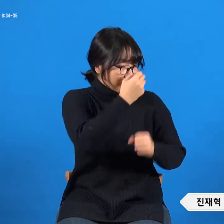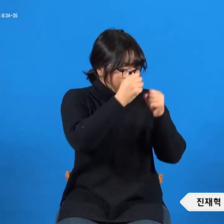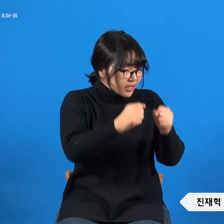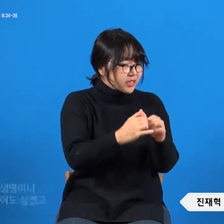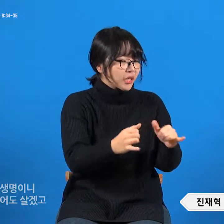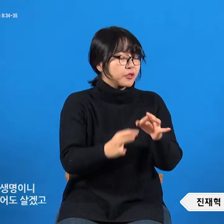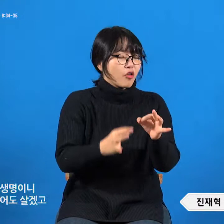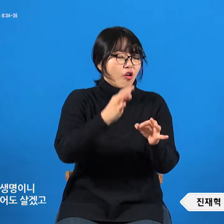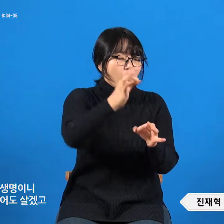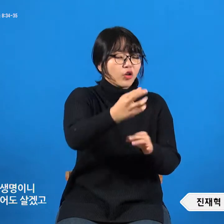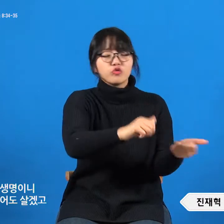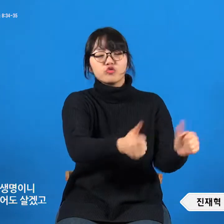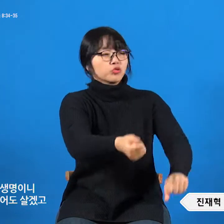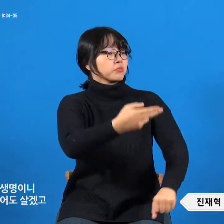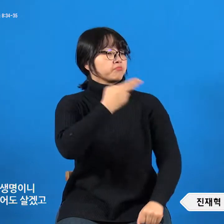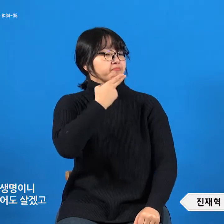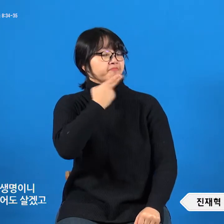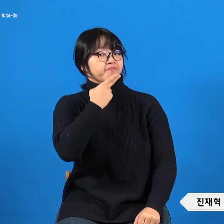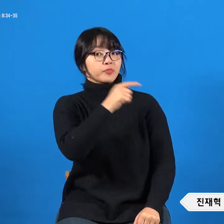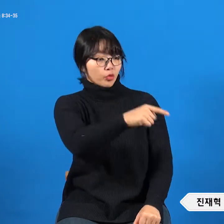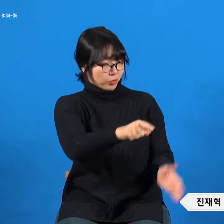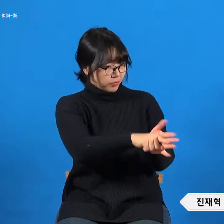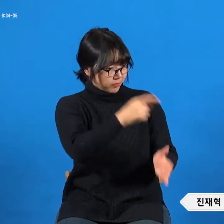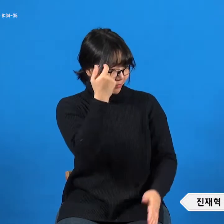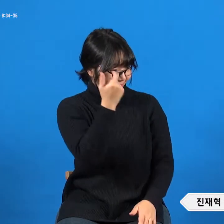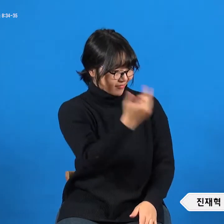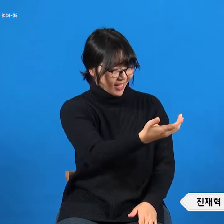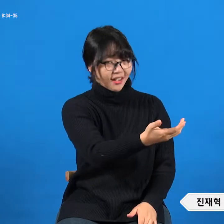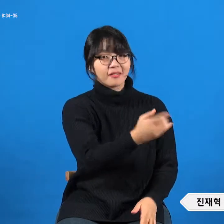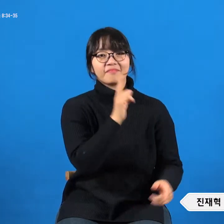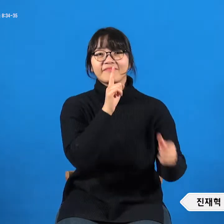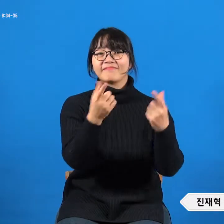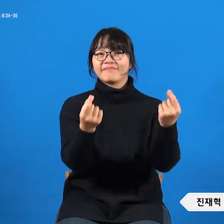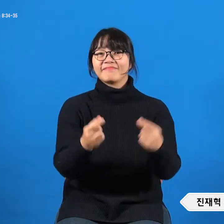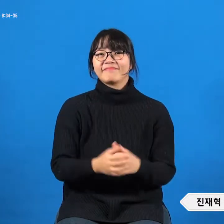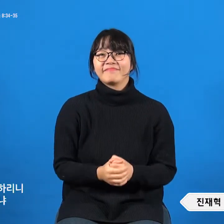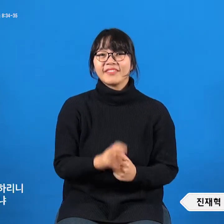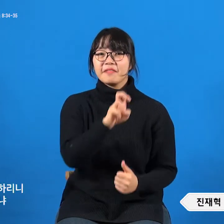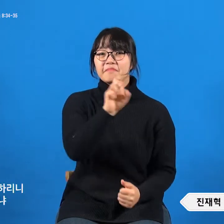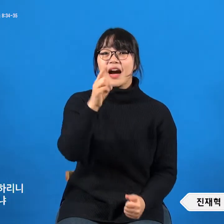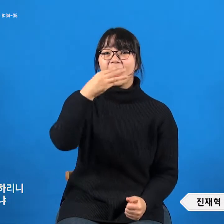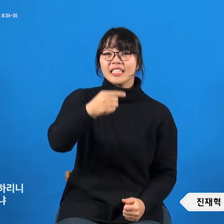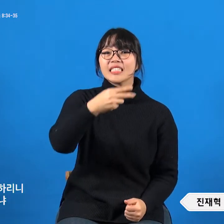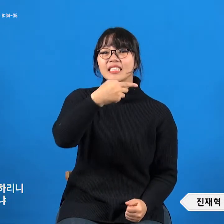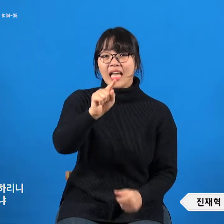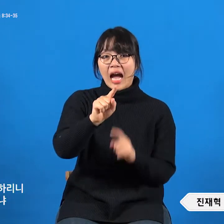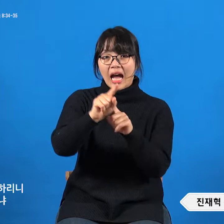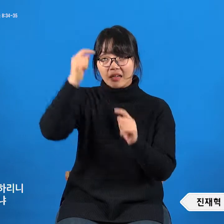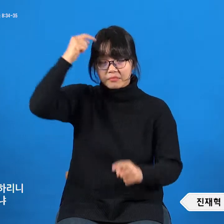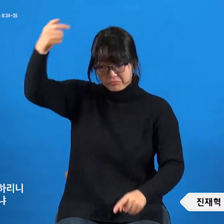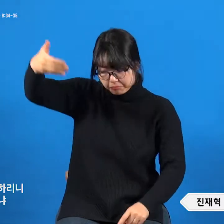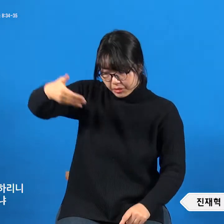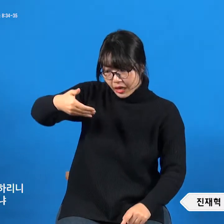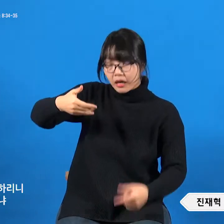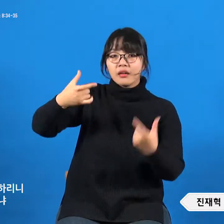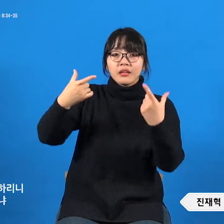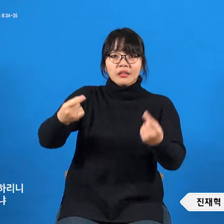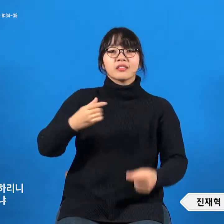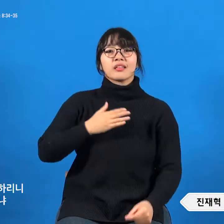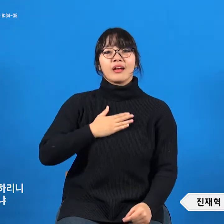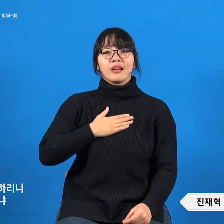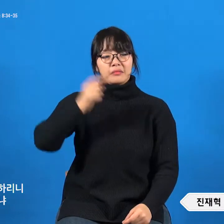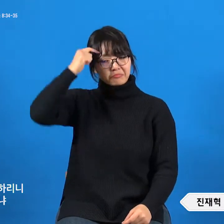죽지 아니하리니 이것을 내가 믿느냐. 오늘 그 마르다를 향한 질문이 우리를 향한